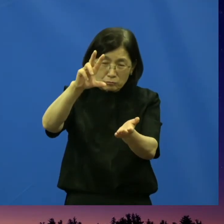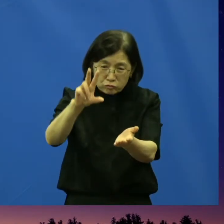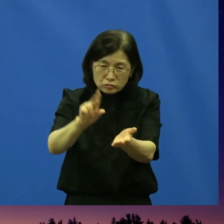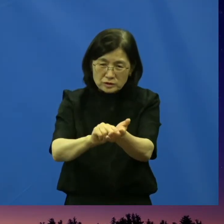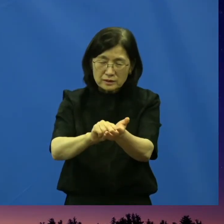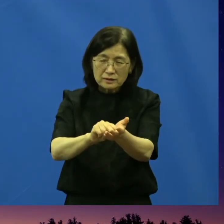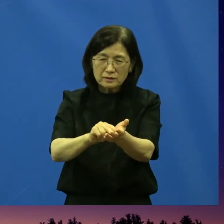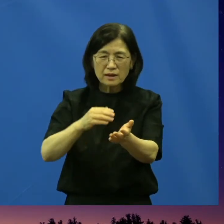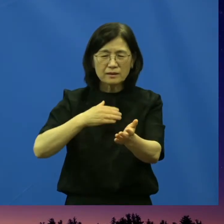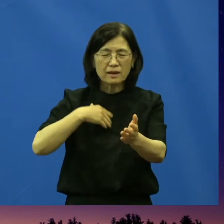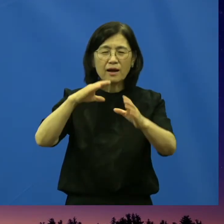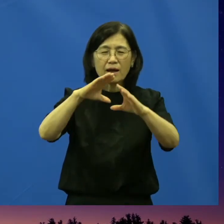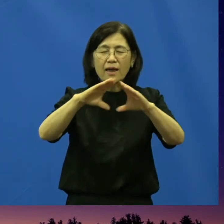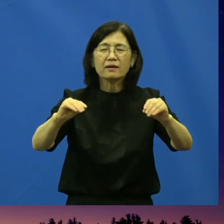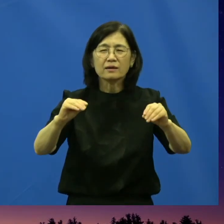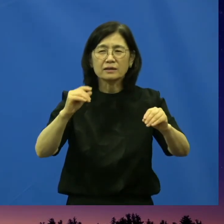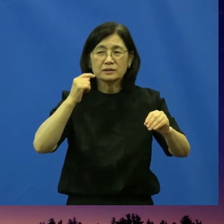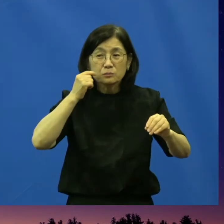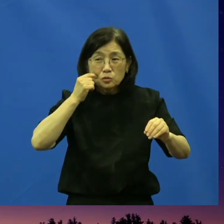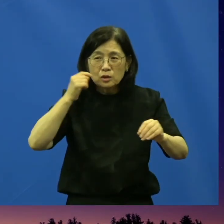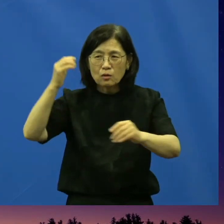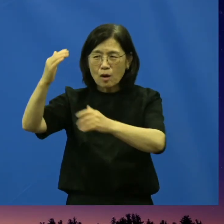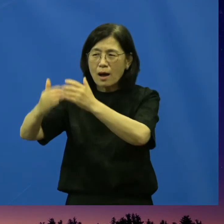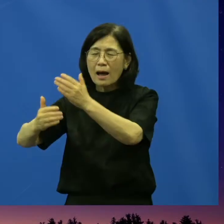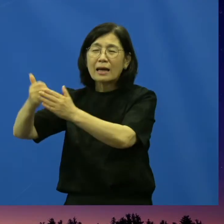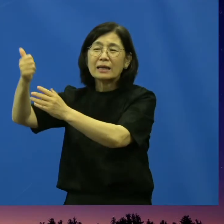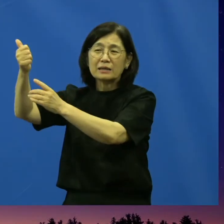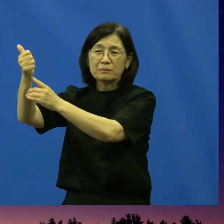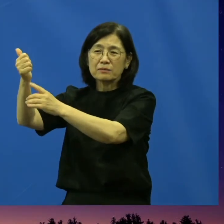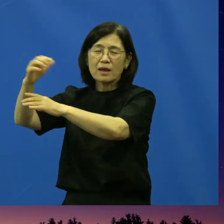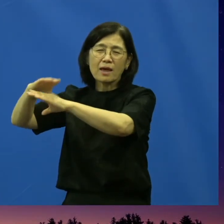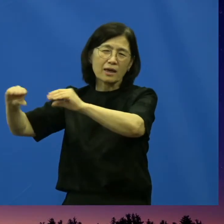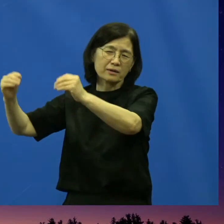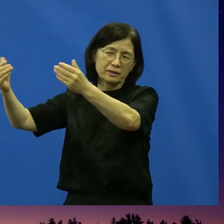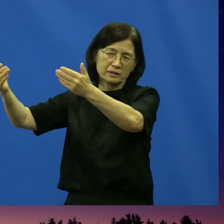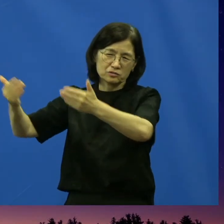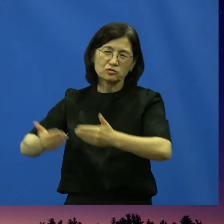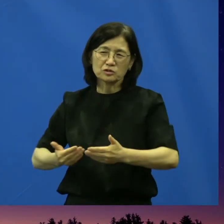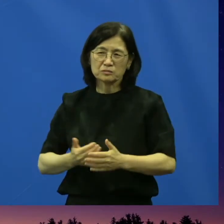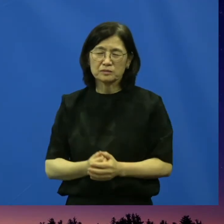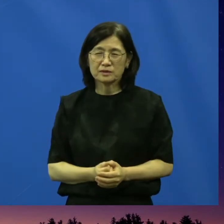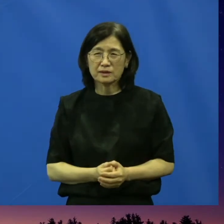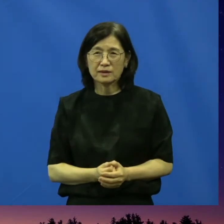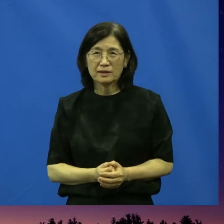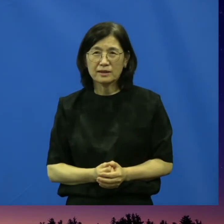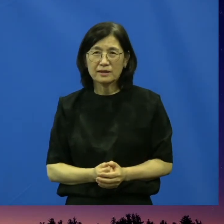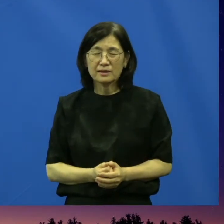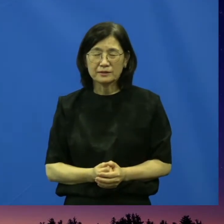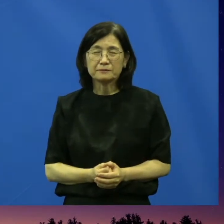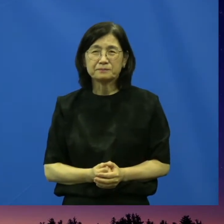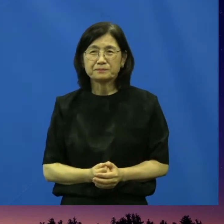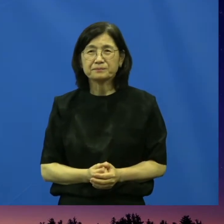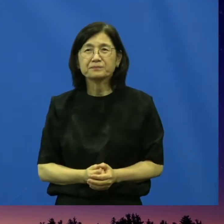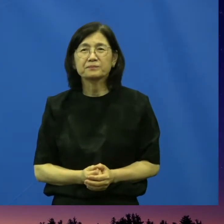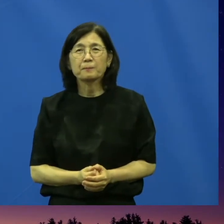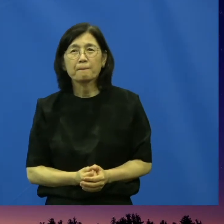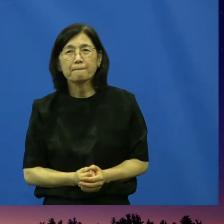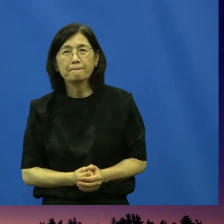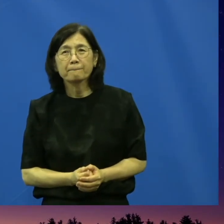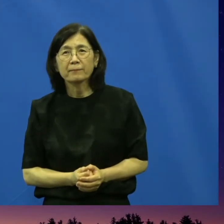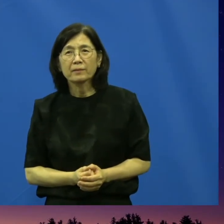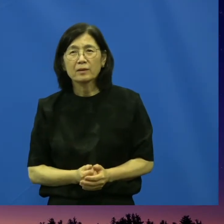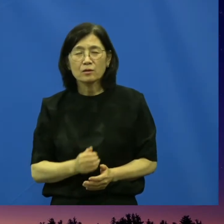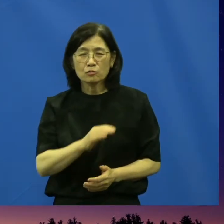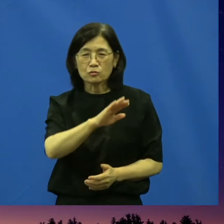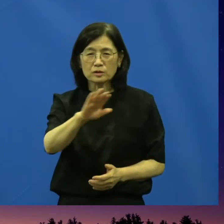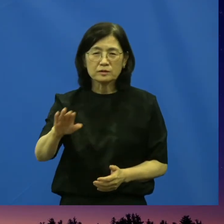거라는 거잖아요. 그러니까 나도 내 문제 해결하지 못하는데 누가 누구의 문제를 해결할 수가 있겠어요? 그래서 우리는 한